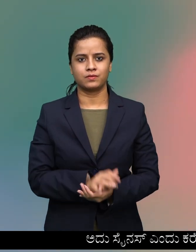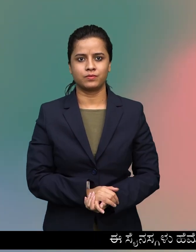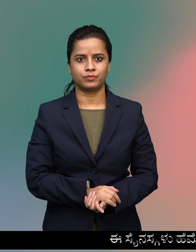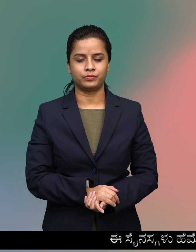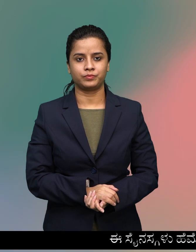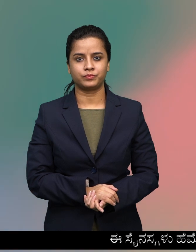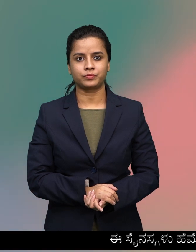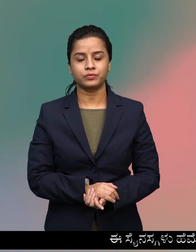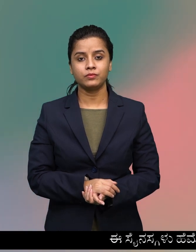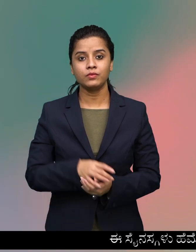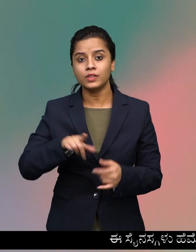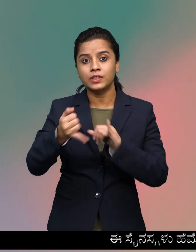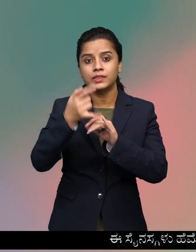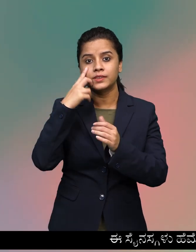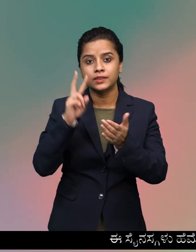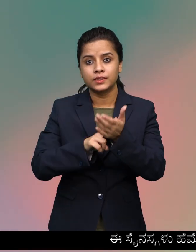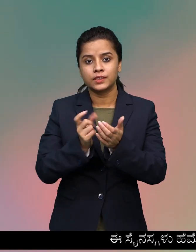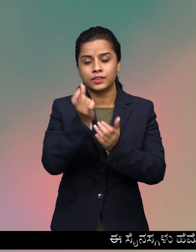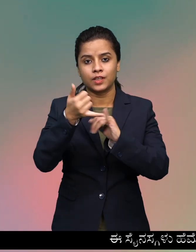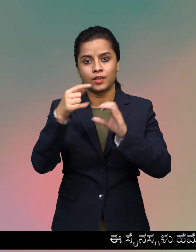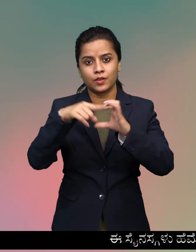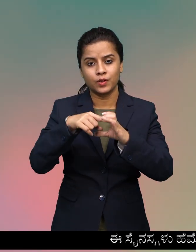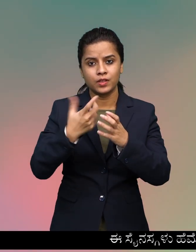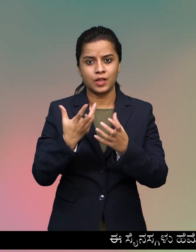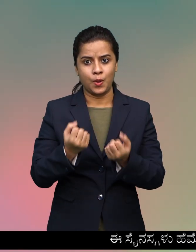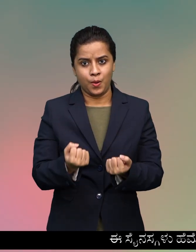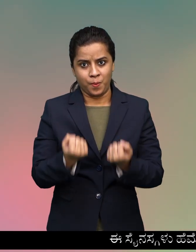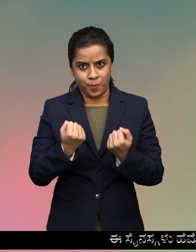ಈ ಸೈನಸ್ಗಳು ಹೋಮೋಕೋಯಲ್ ಎಂಬ ದೇಹದ ಕುಳಿಗಳಾಗಿವೆ.